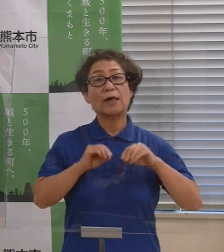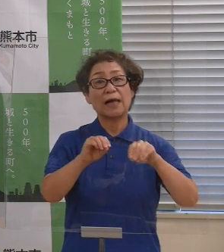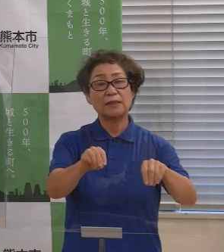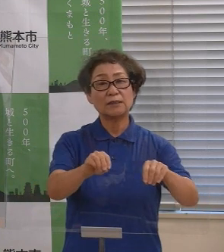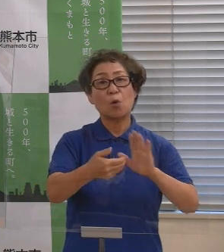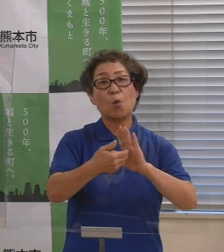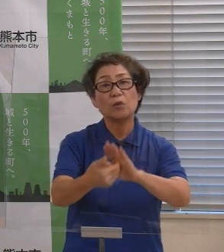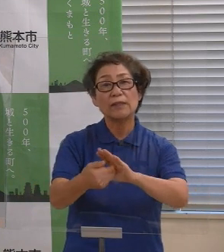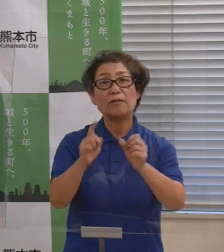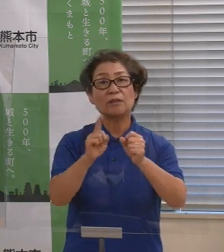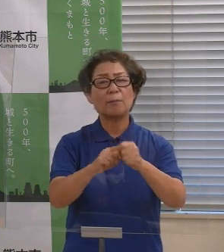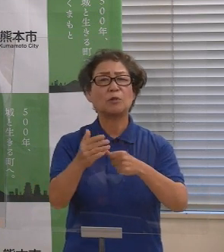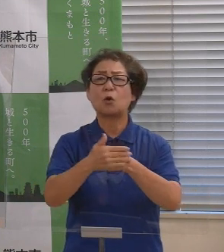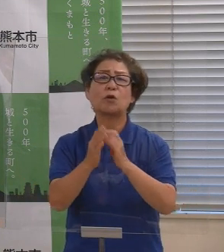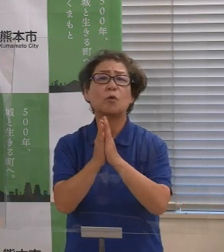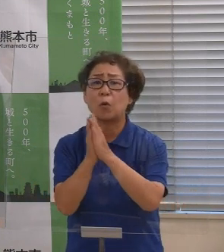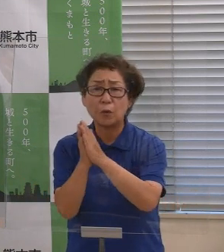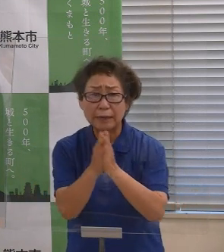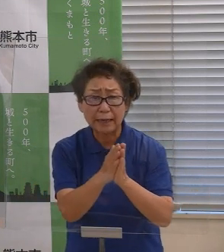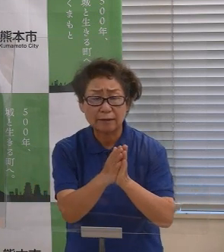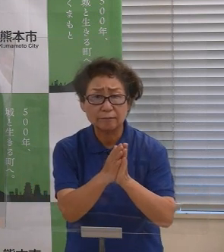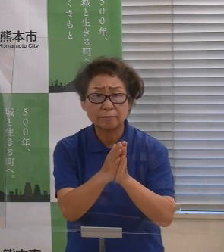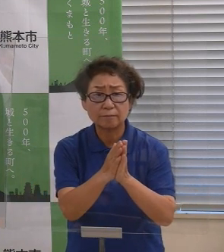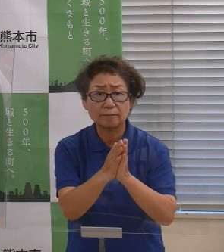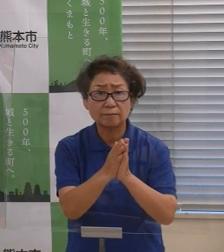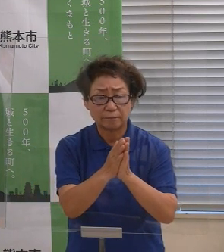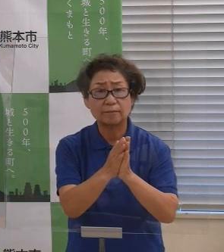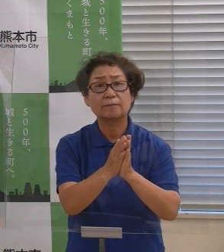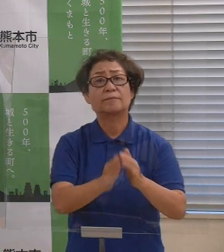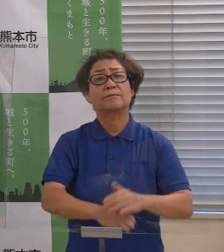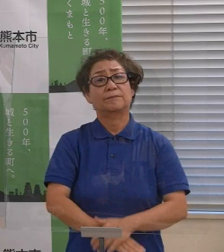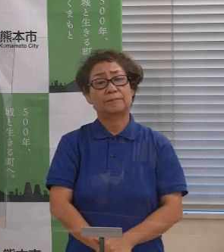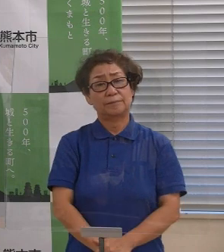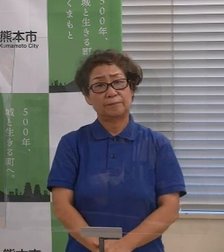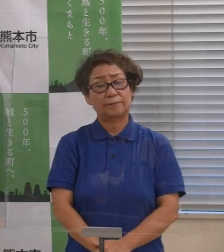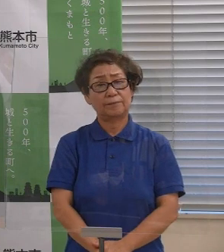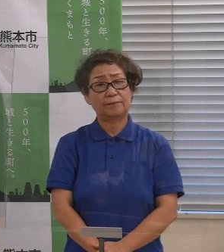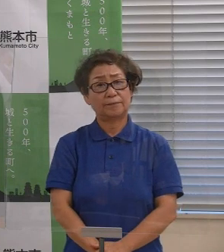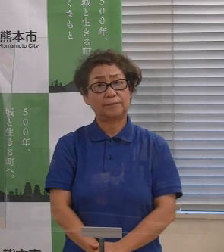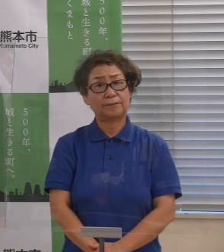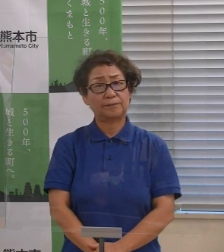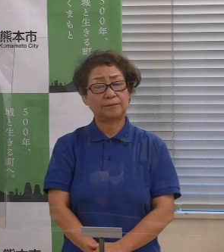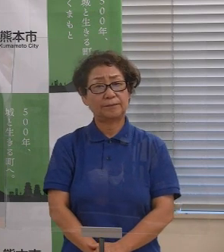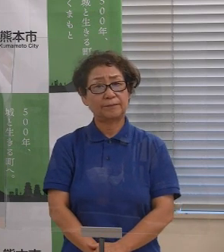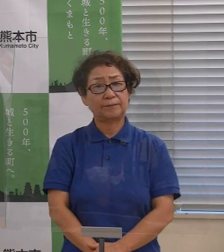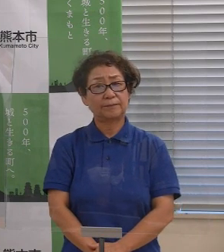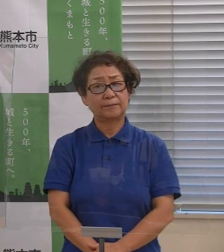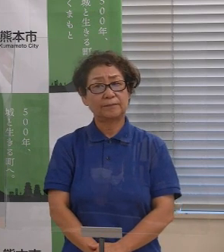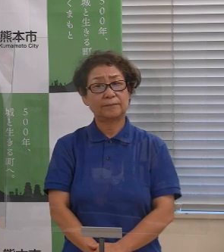えるためにもご協力をいただきたいということを皆さんにはお願いをしたいというふうに思っています。